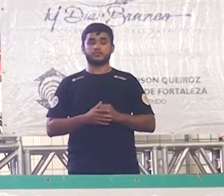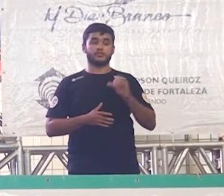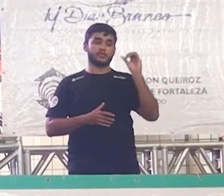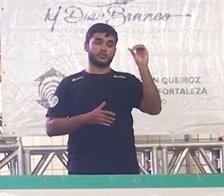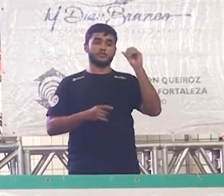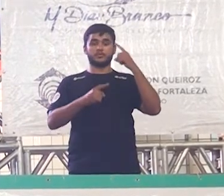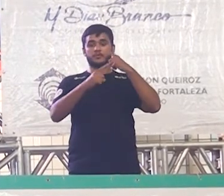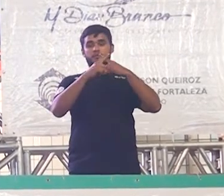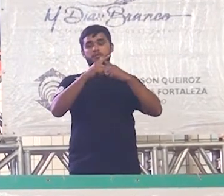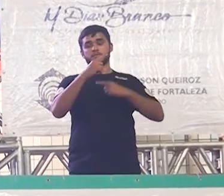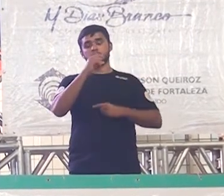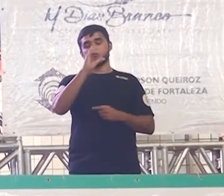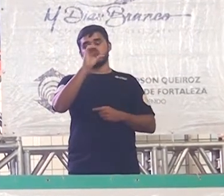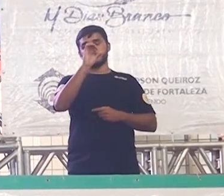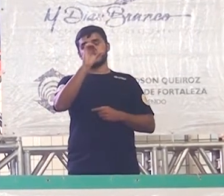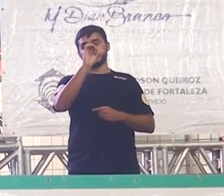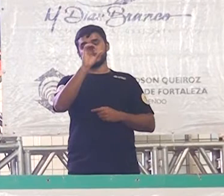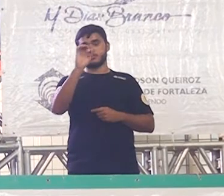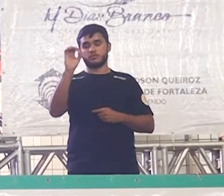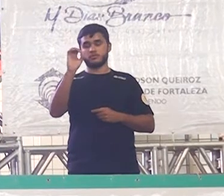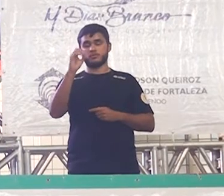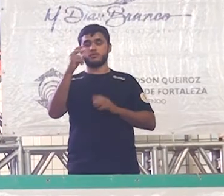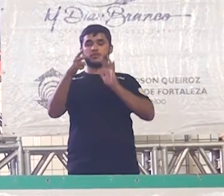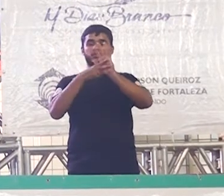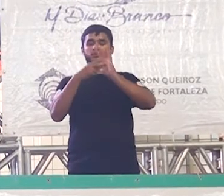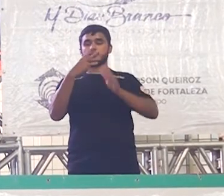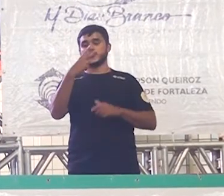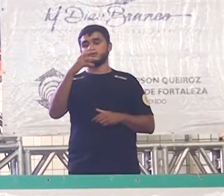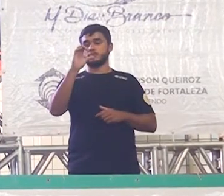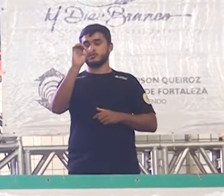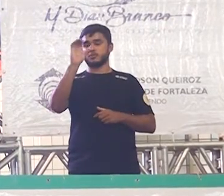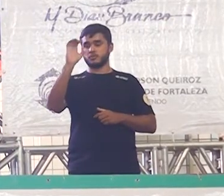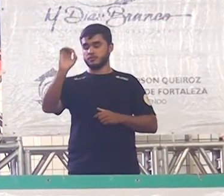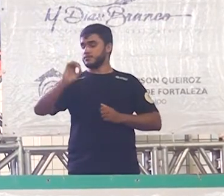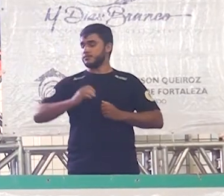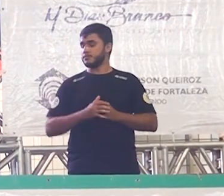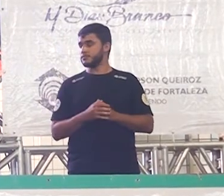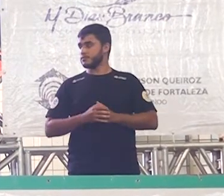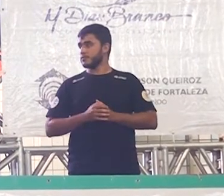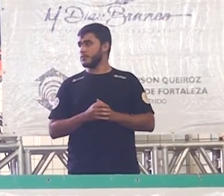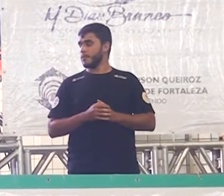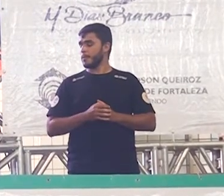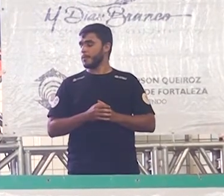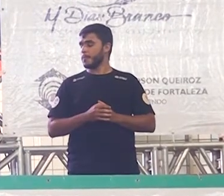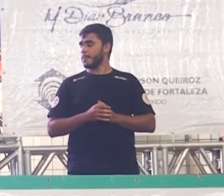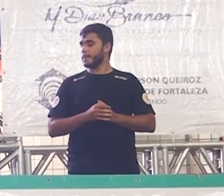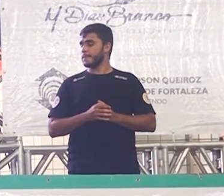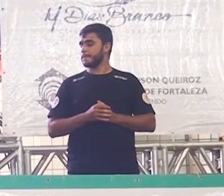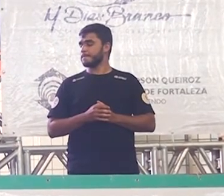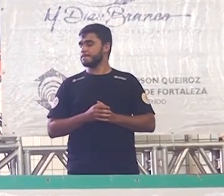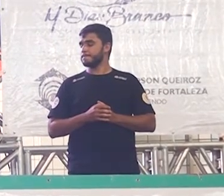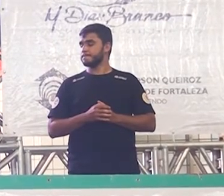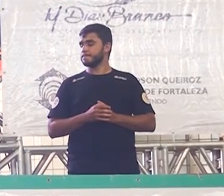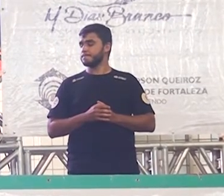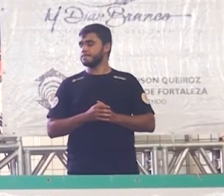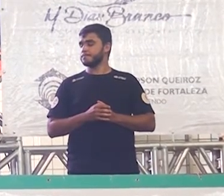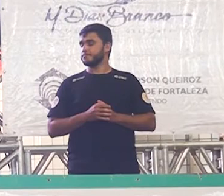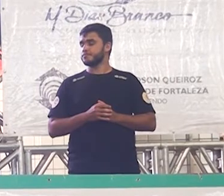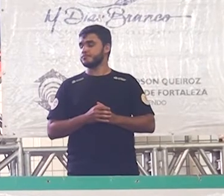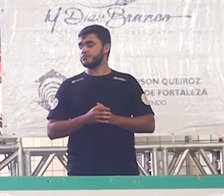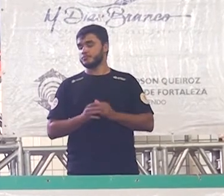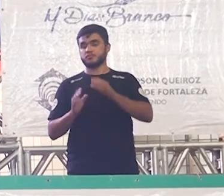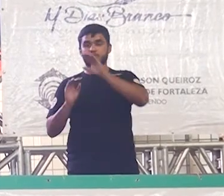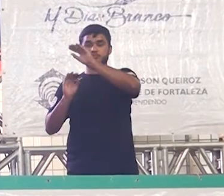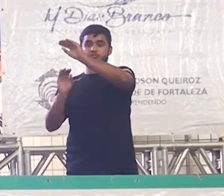6, 36, nós vamos ter 360 o valor. Na sequência do nosso